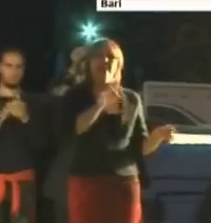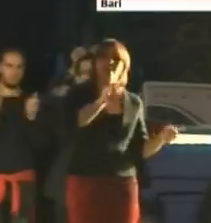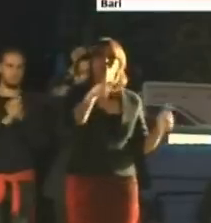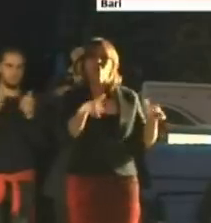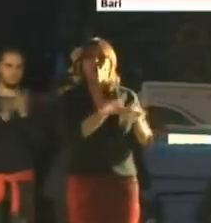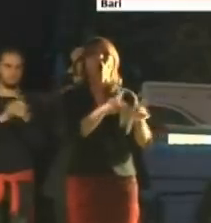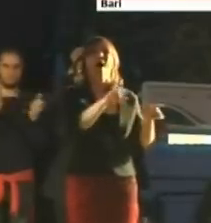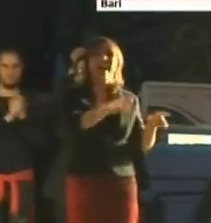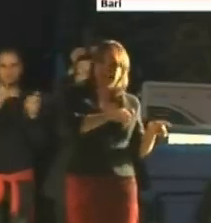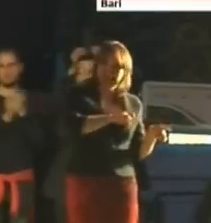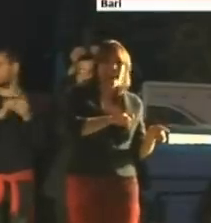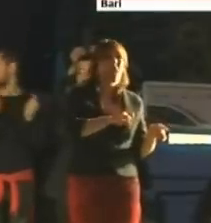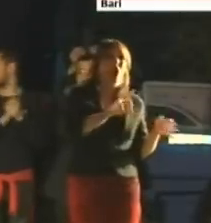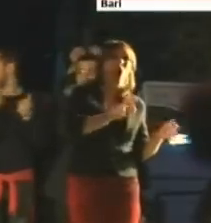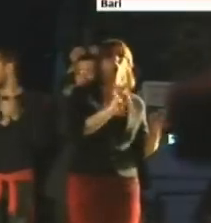o ci credete questa volta?